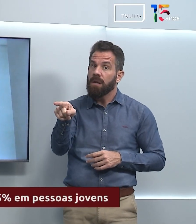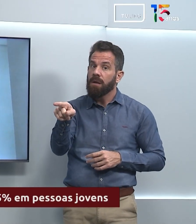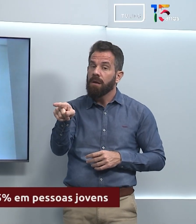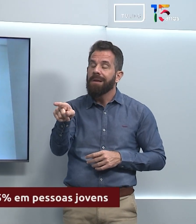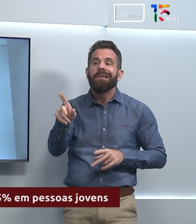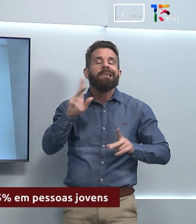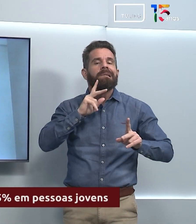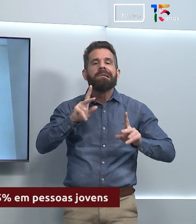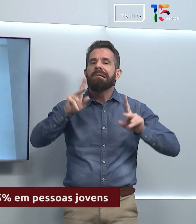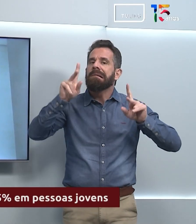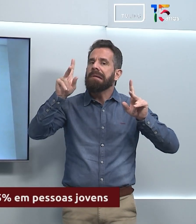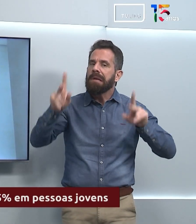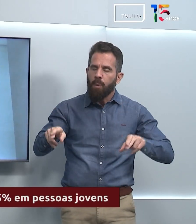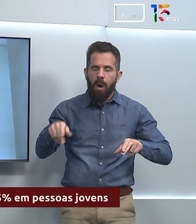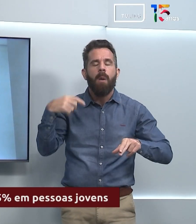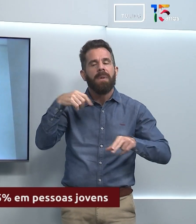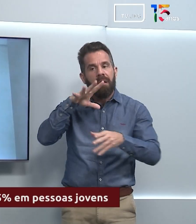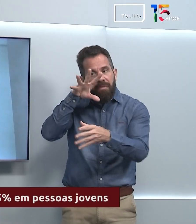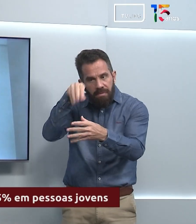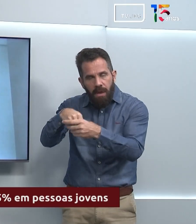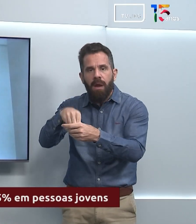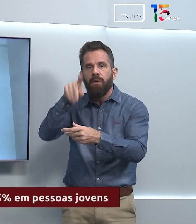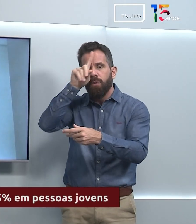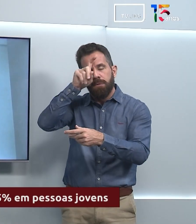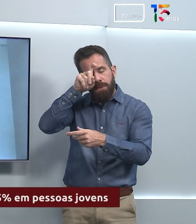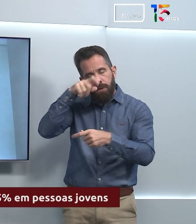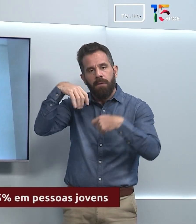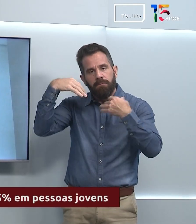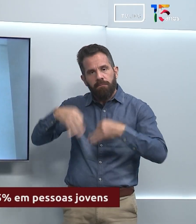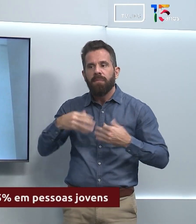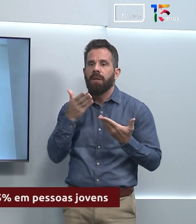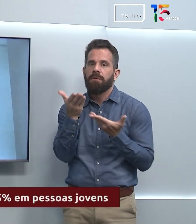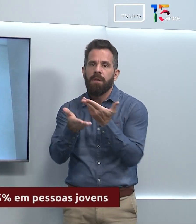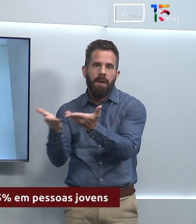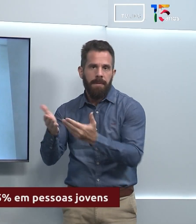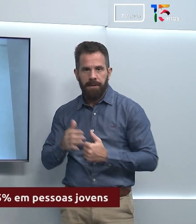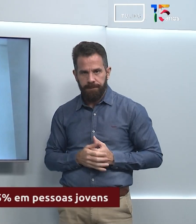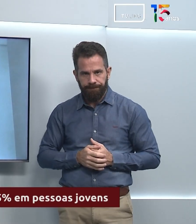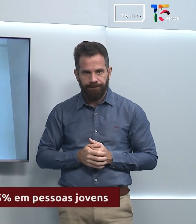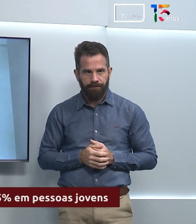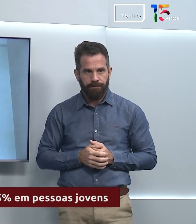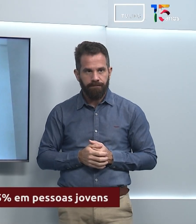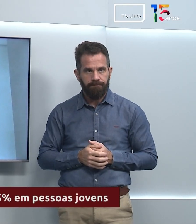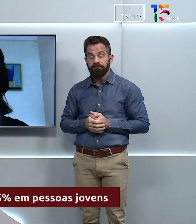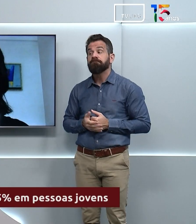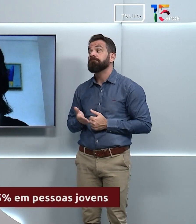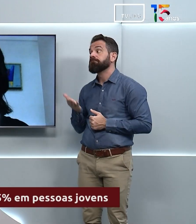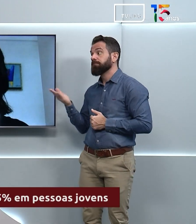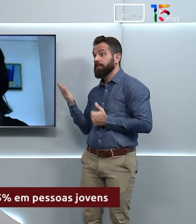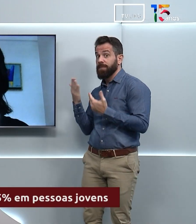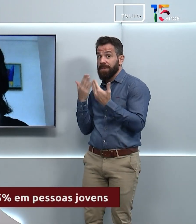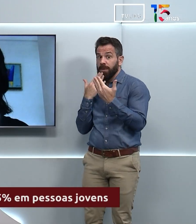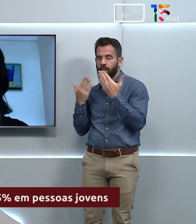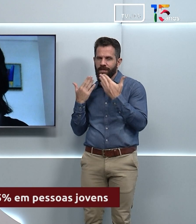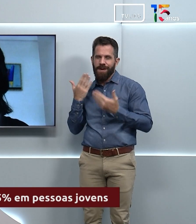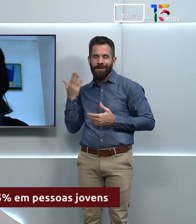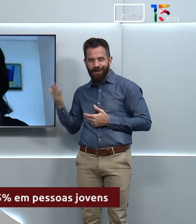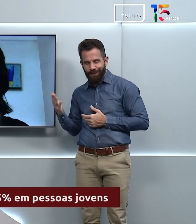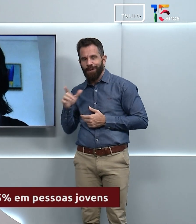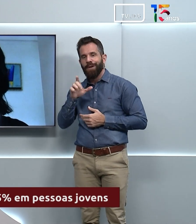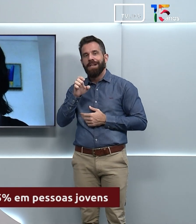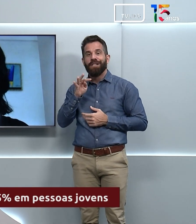a tratamento dentro de um hospital. A gente conversou, então, com a Letícia Januzzi, que